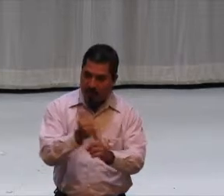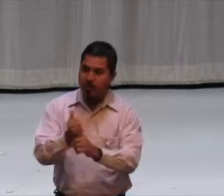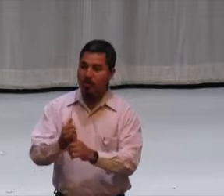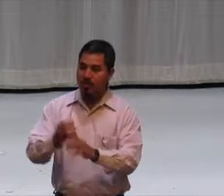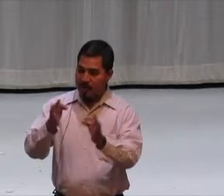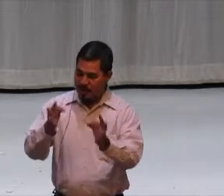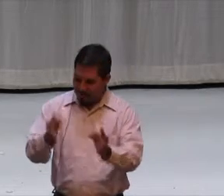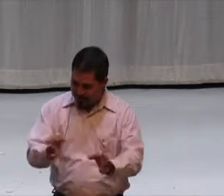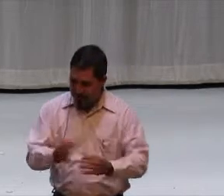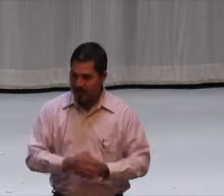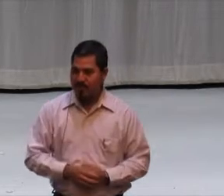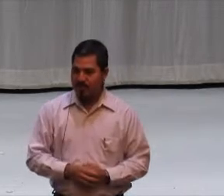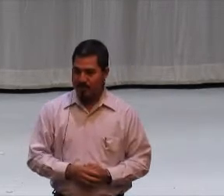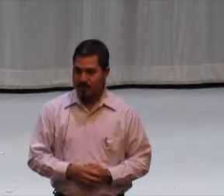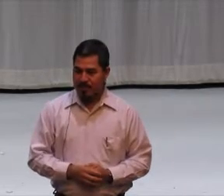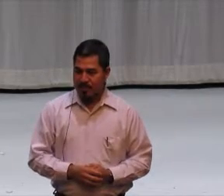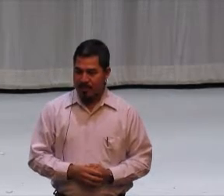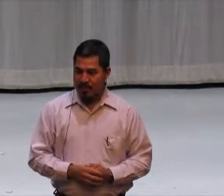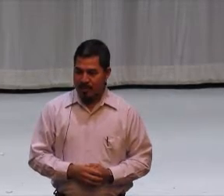uno decide.